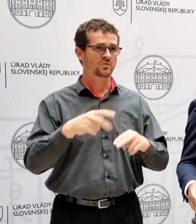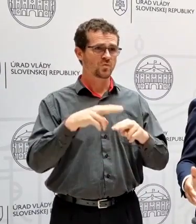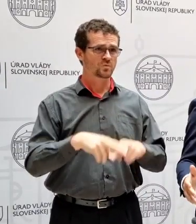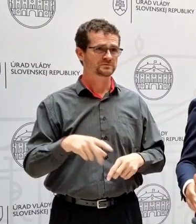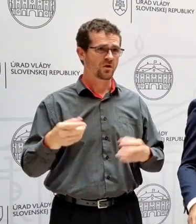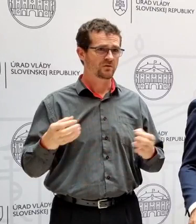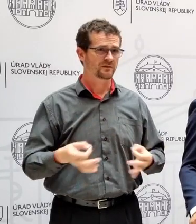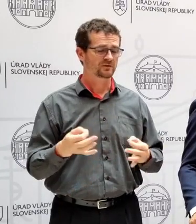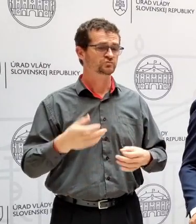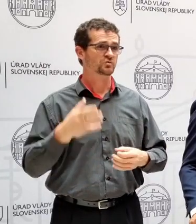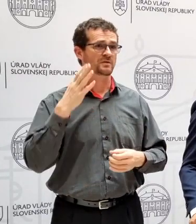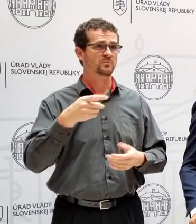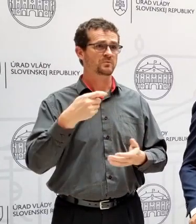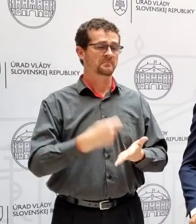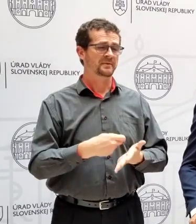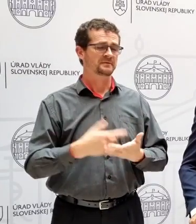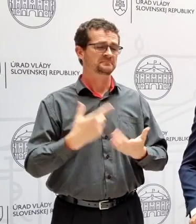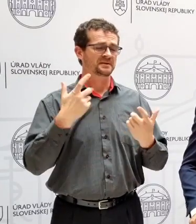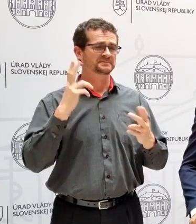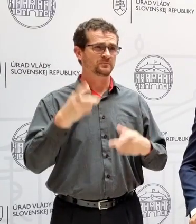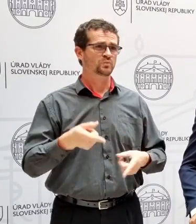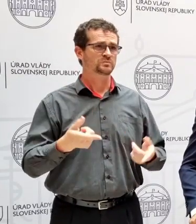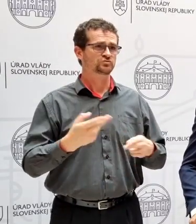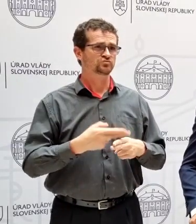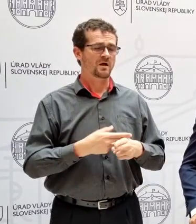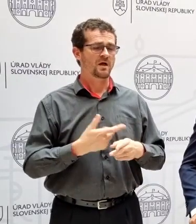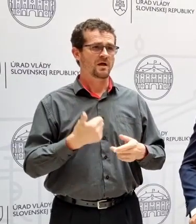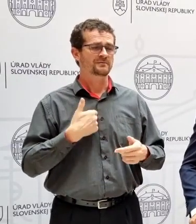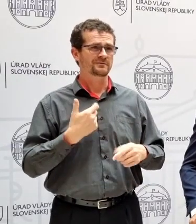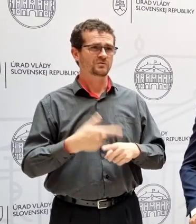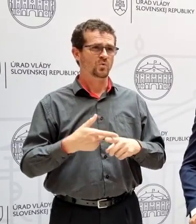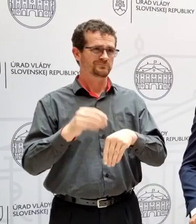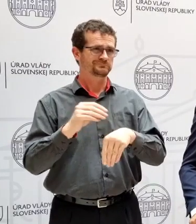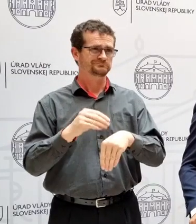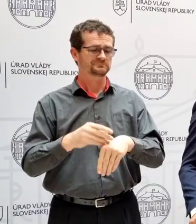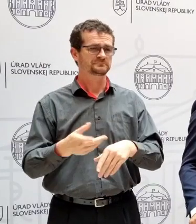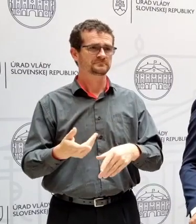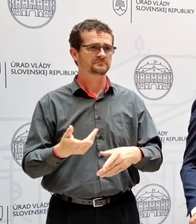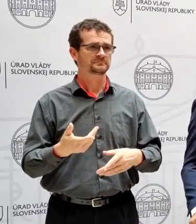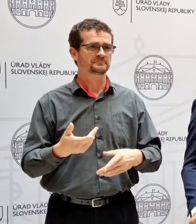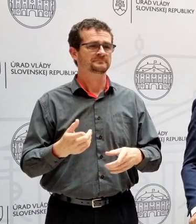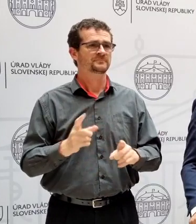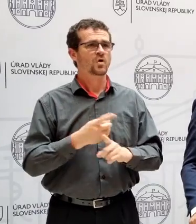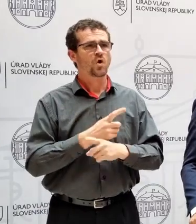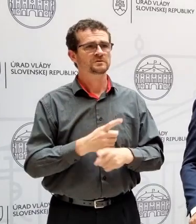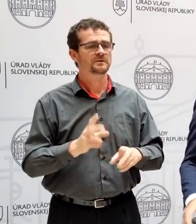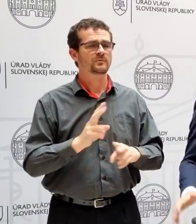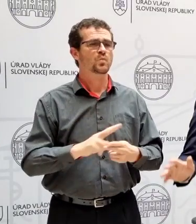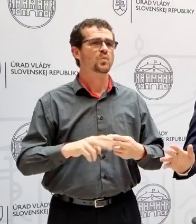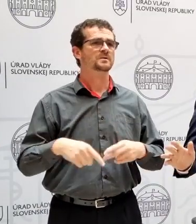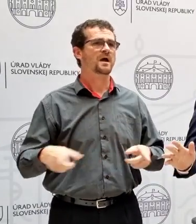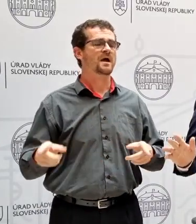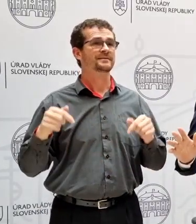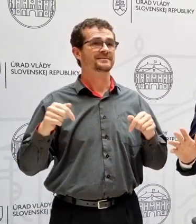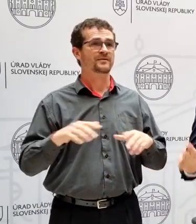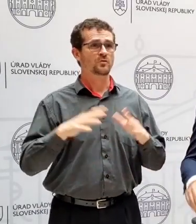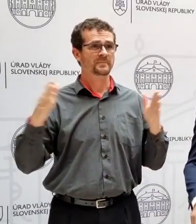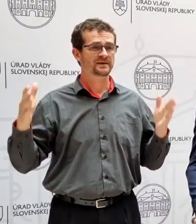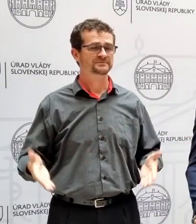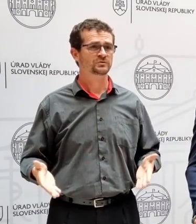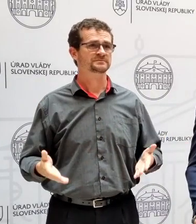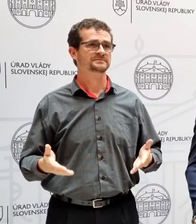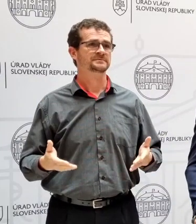zostáva. Keď nebudú mať peniaze, samozrejme, bude musieť štát intervenovať, lebo teda nechceme, hoci kde môžeme, na úradoch, možno v tejto